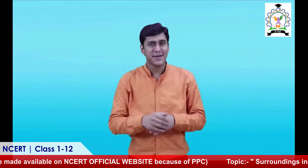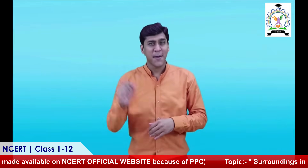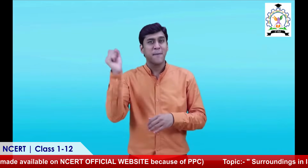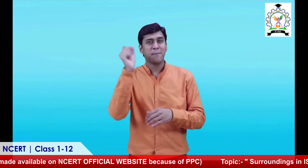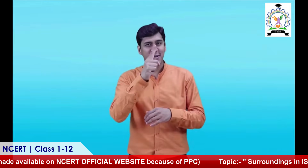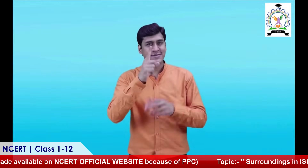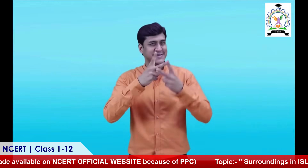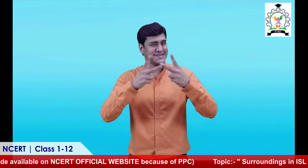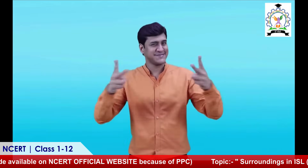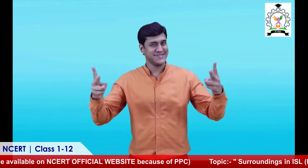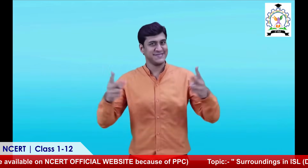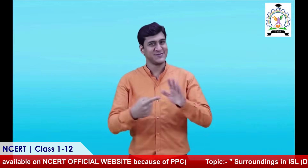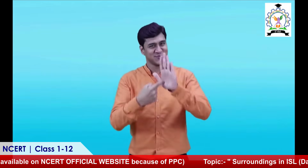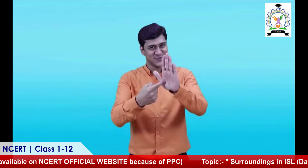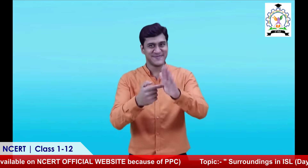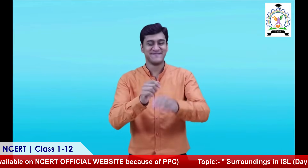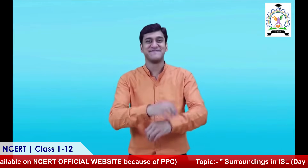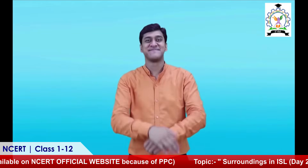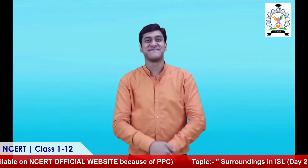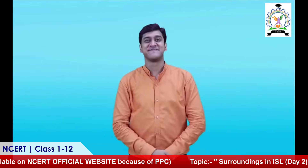विषय, महीनों के नाम।